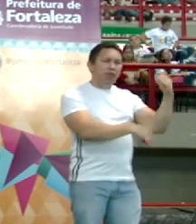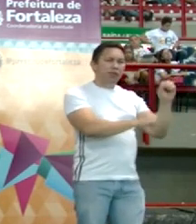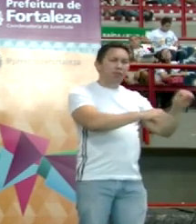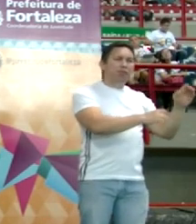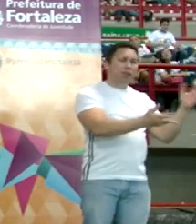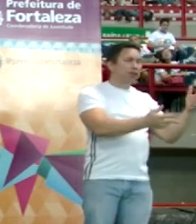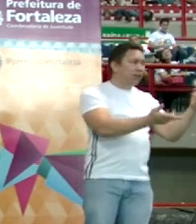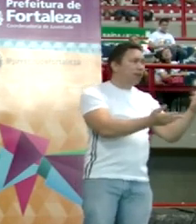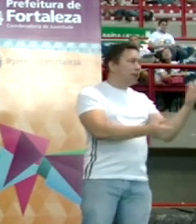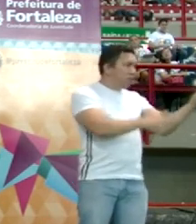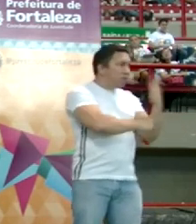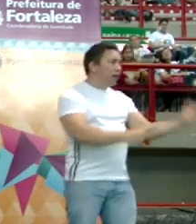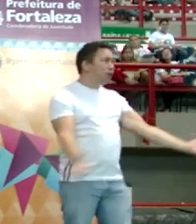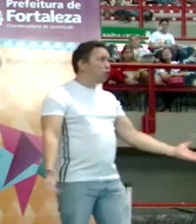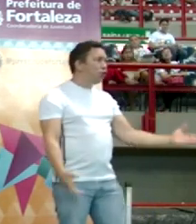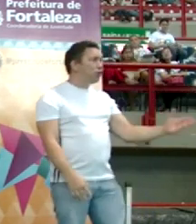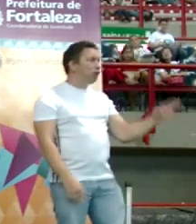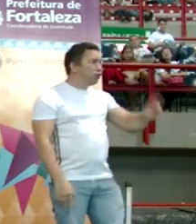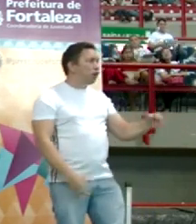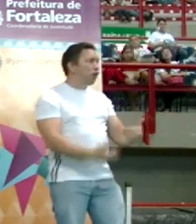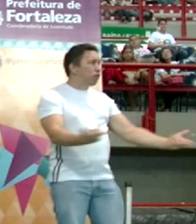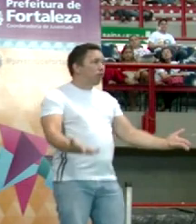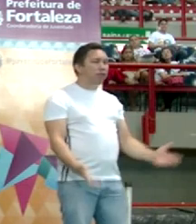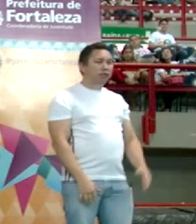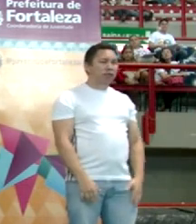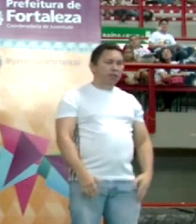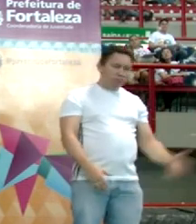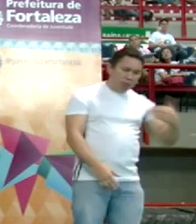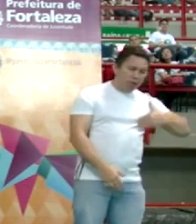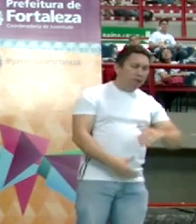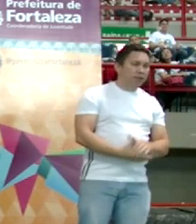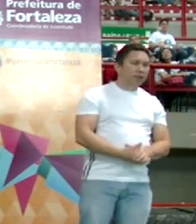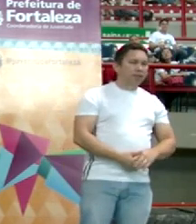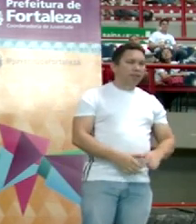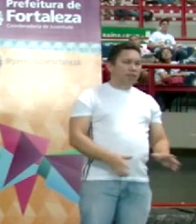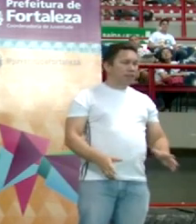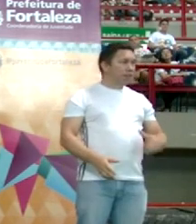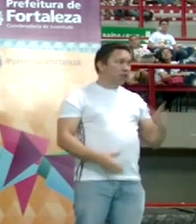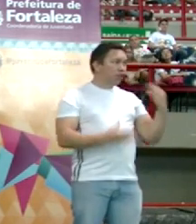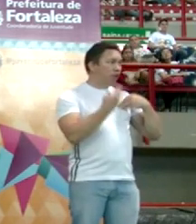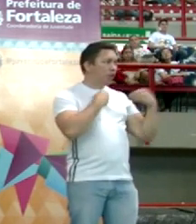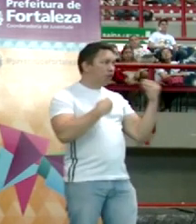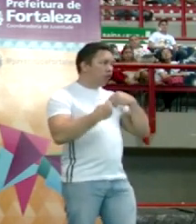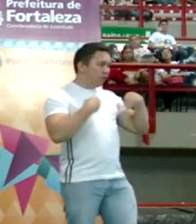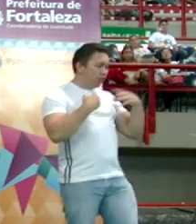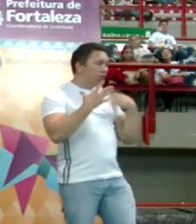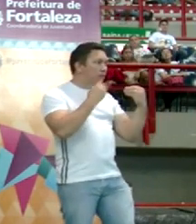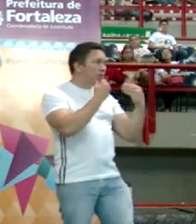alguma coisa. Tá? Se é pra alguma coisa, só me cobra, vem cá.